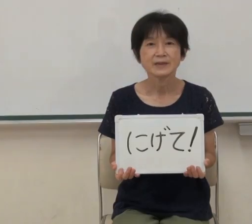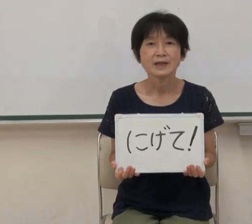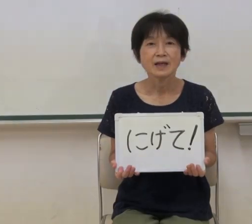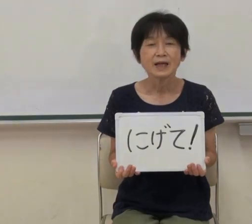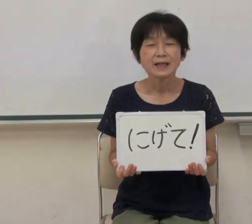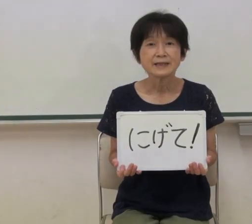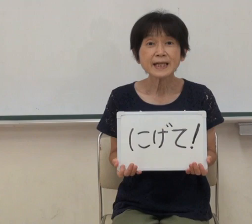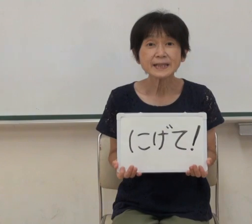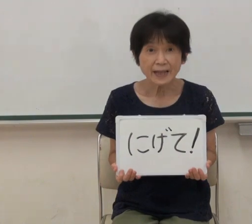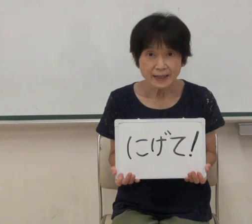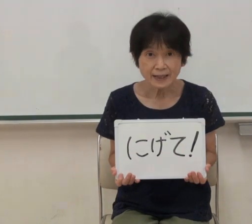逃げて。